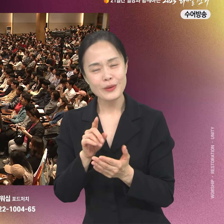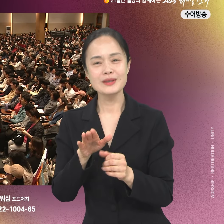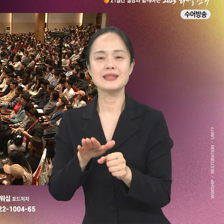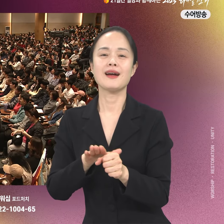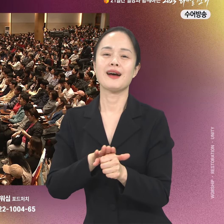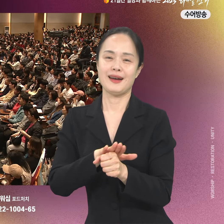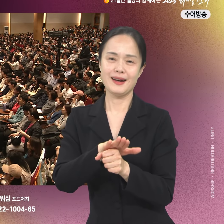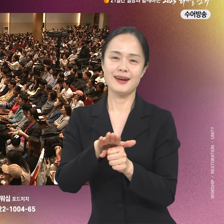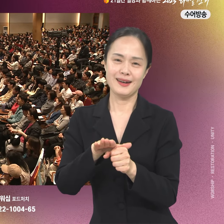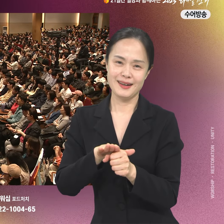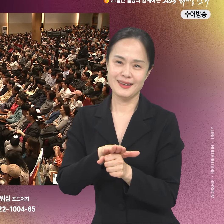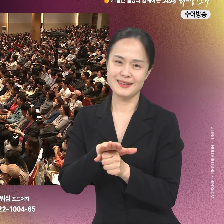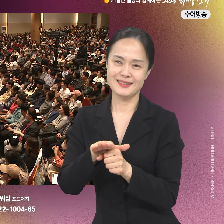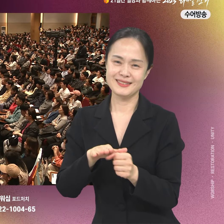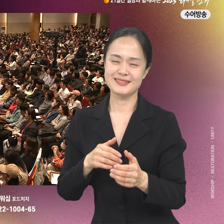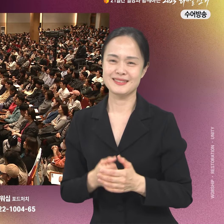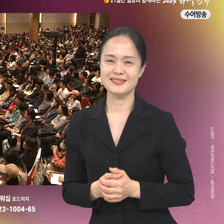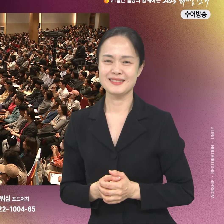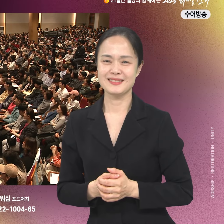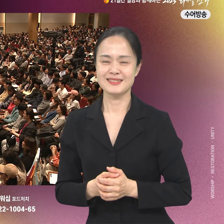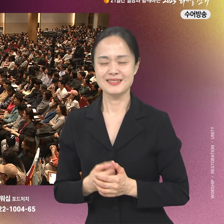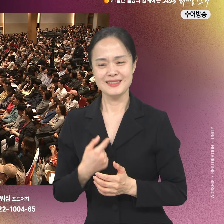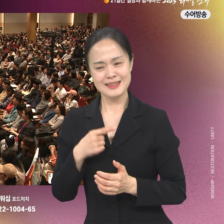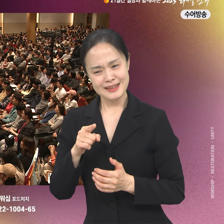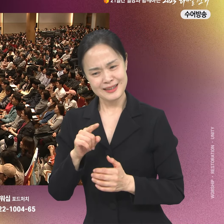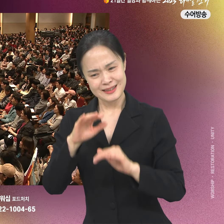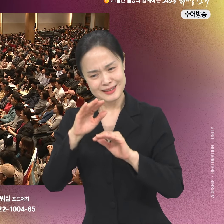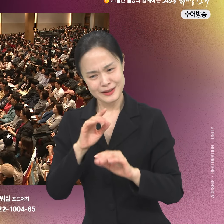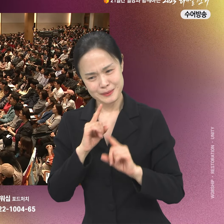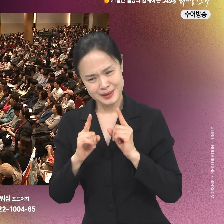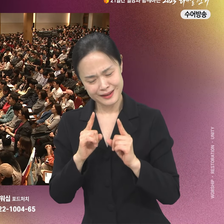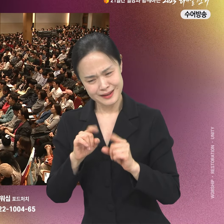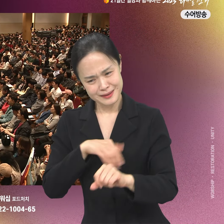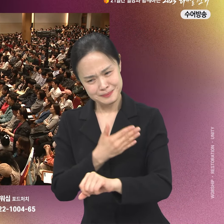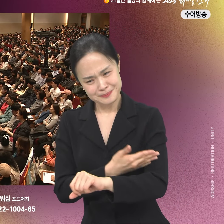들었습니다. 이거 좀 주제 넘은 말씀일 수도 있어서 조심스러운데,